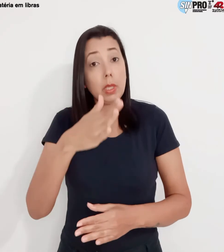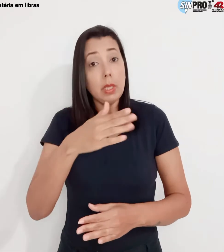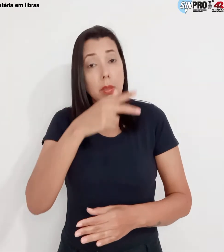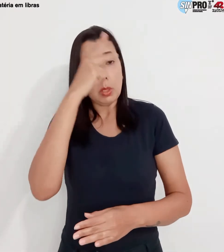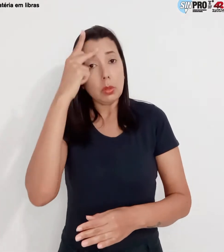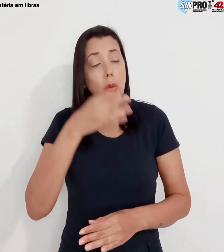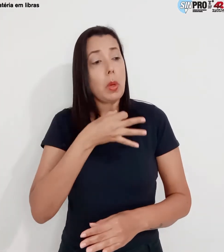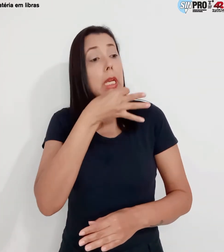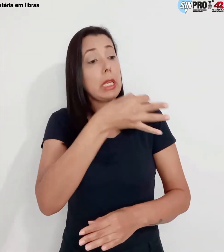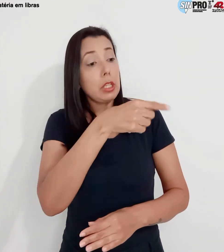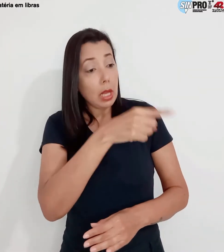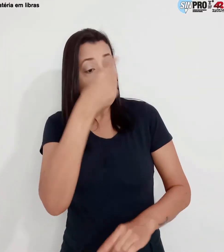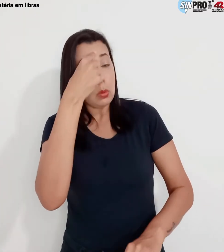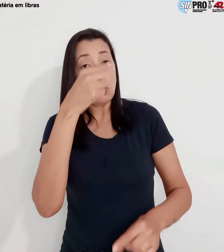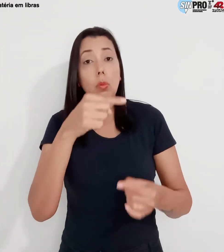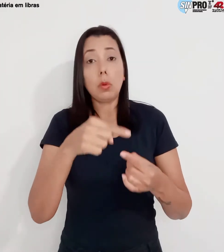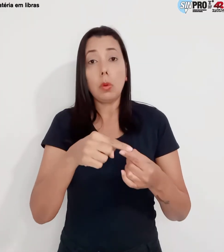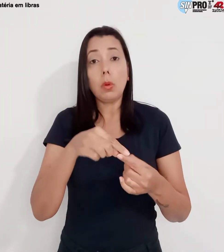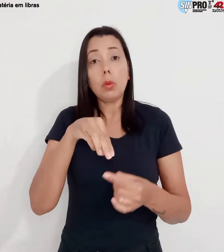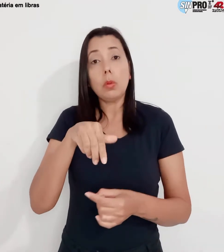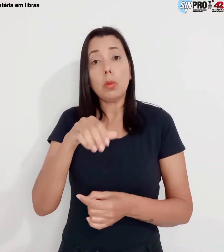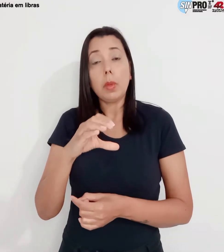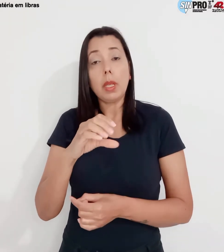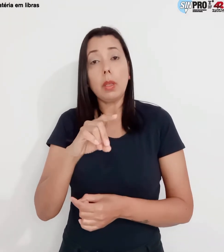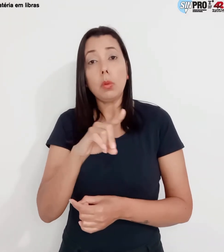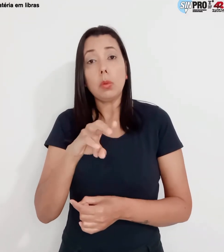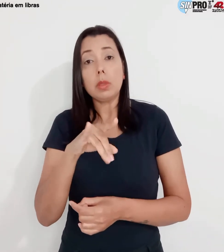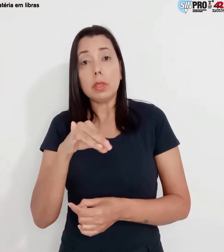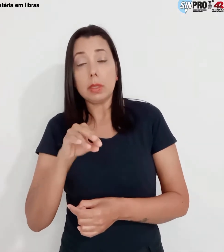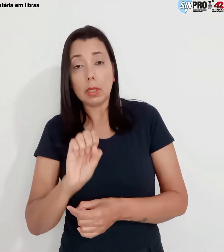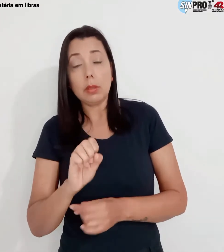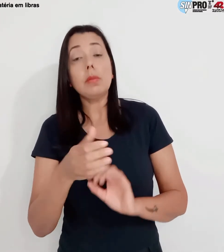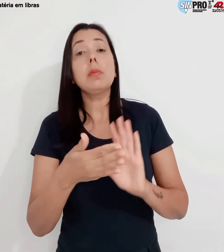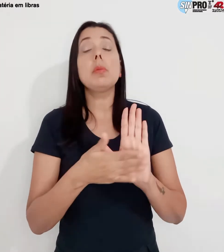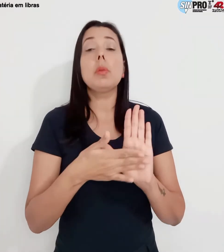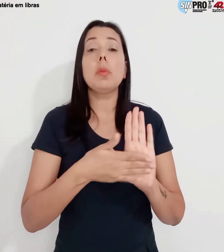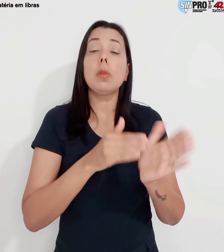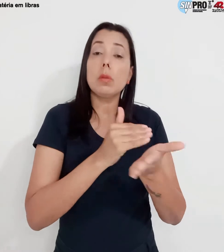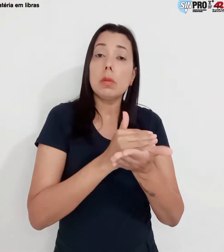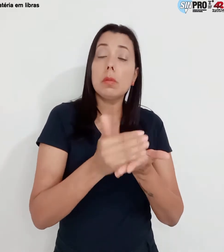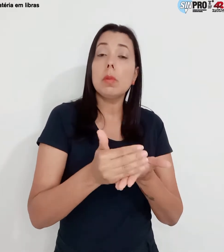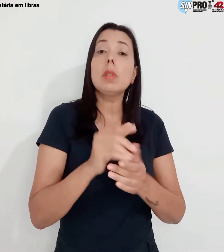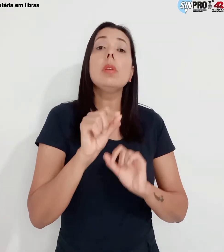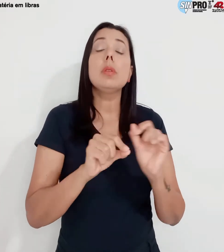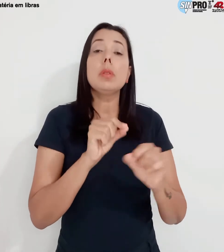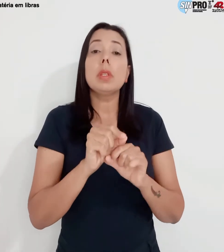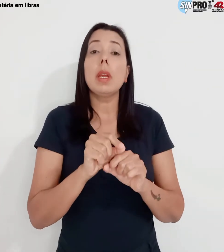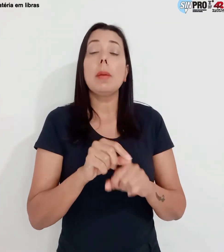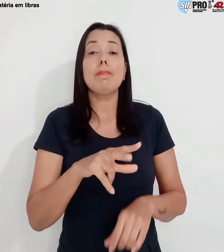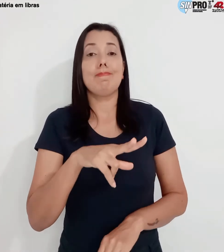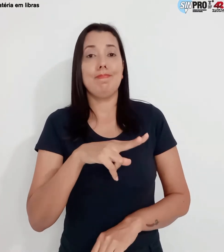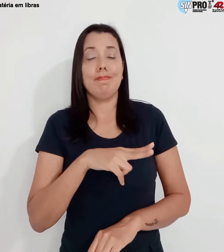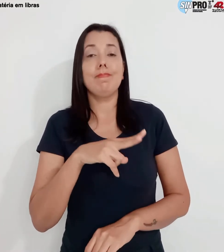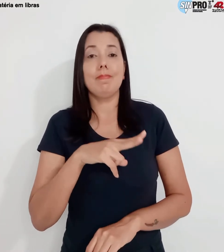dos críticos do acordo MEC-USAID. A proposta inicial era privatizar